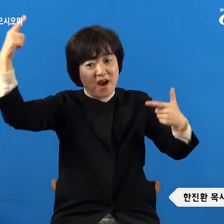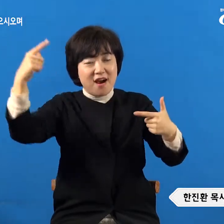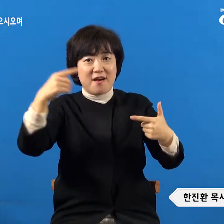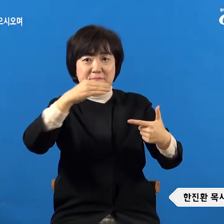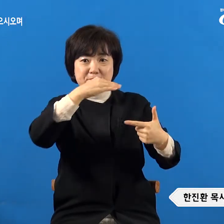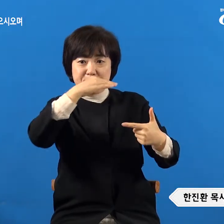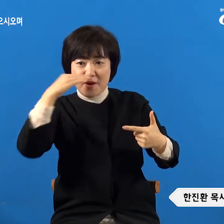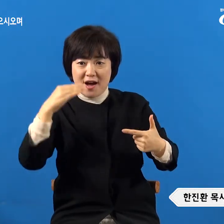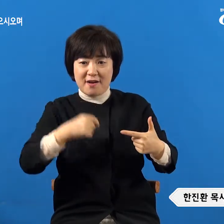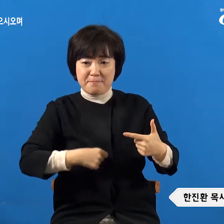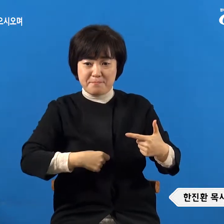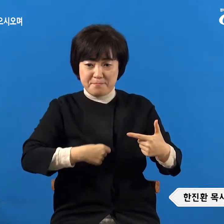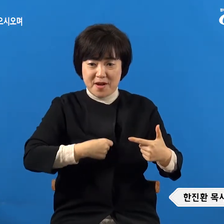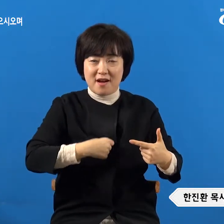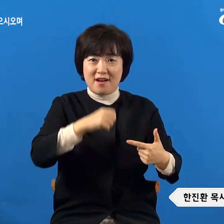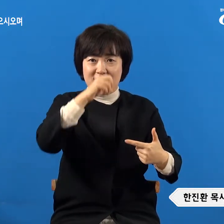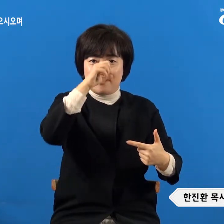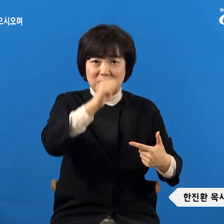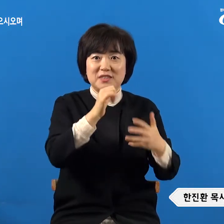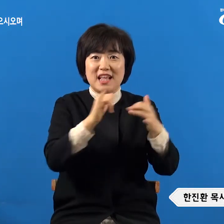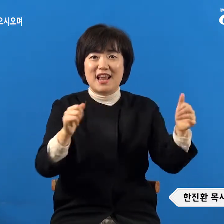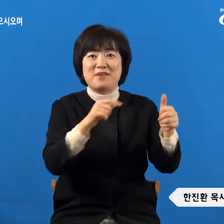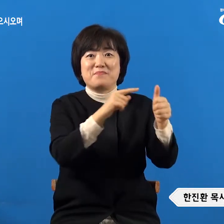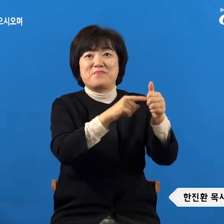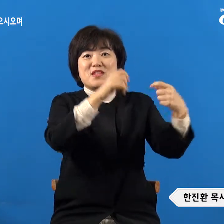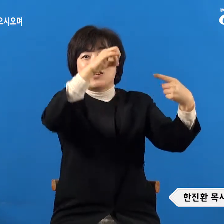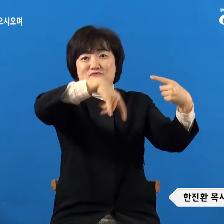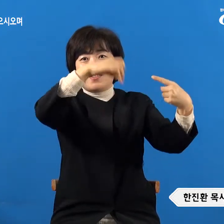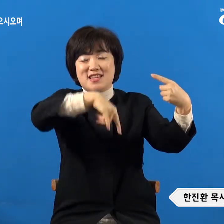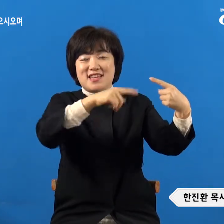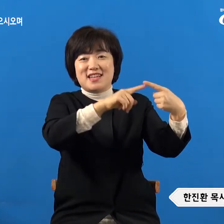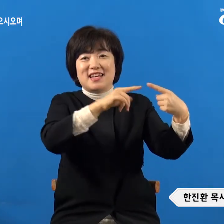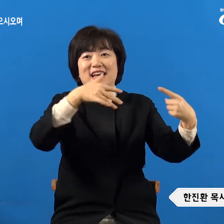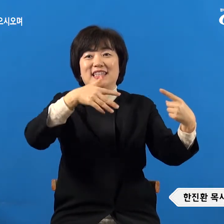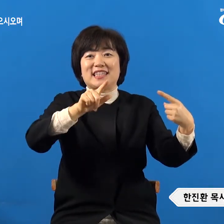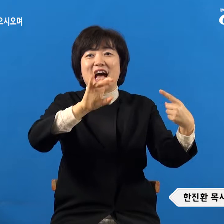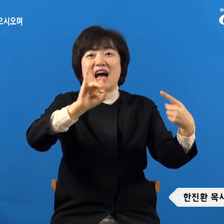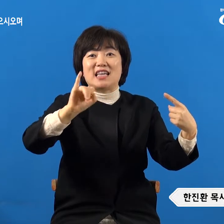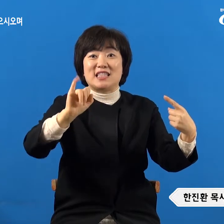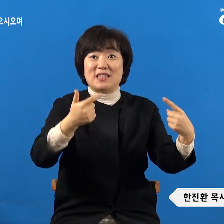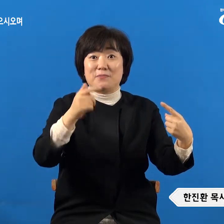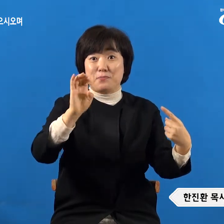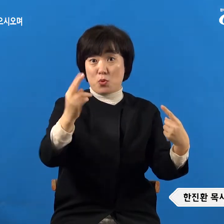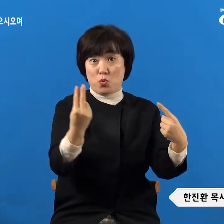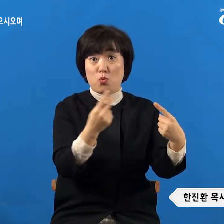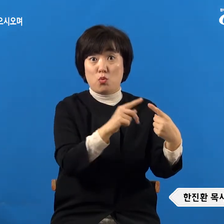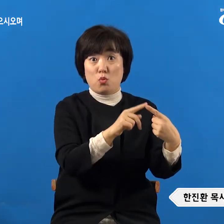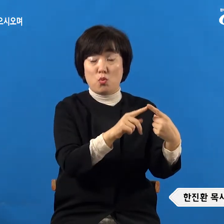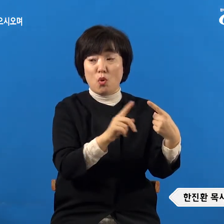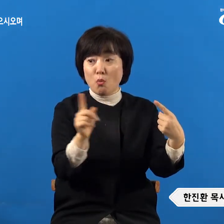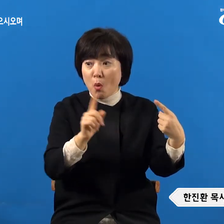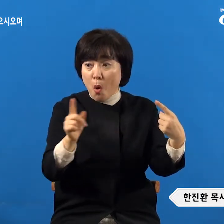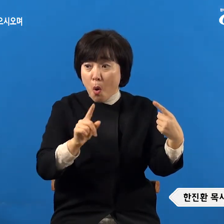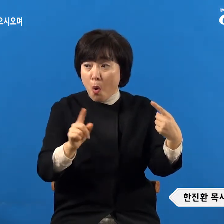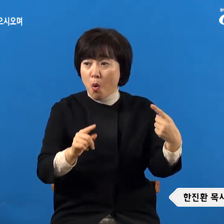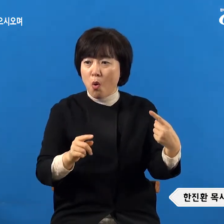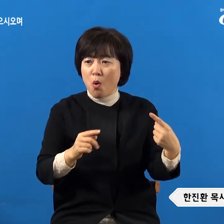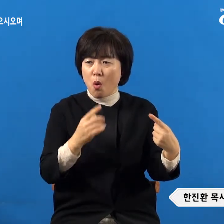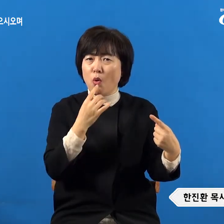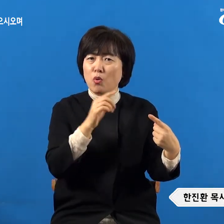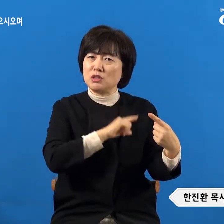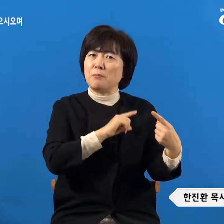대중문화예술 부분에서도 최고 수상자로 뽑혔습니다. 그럴 만도 한 것이 그분은 무슨